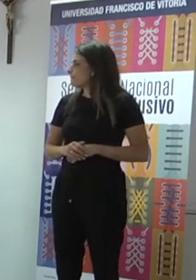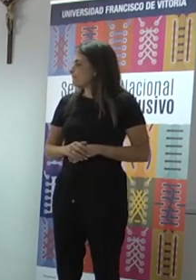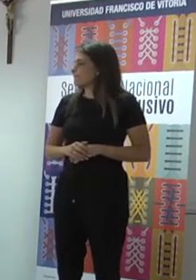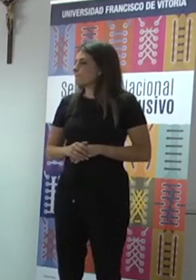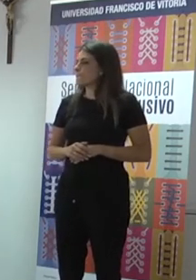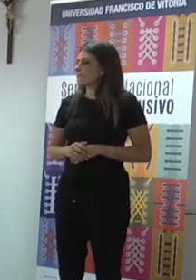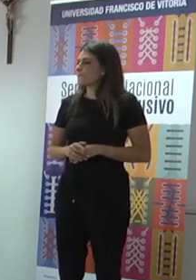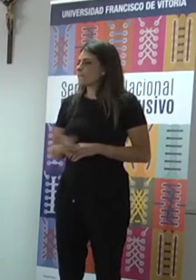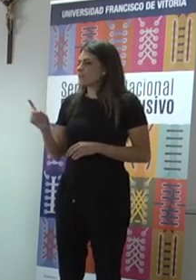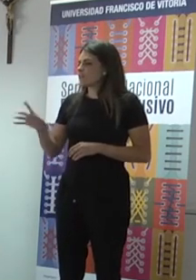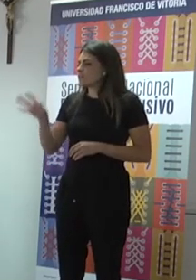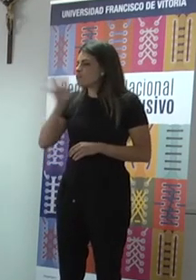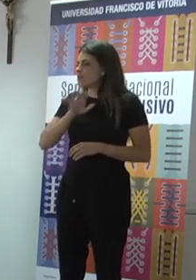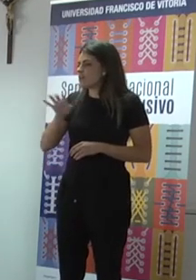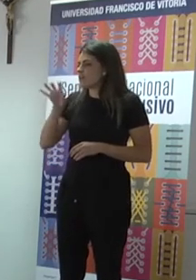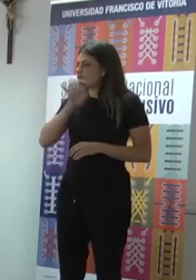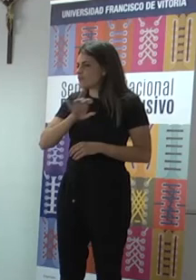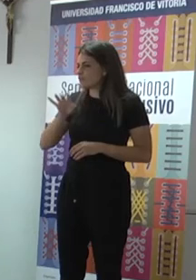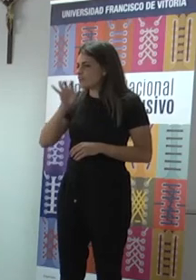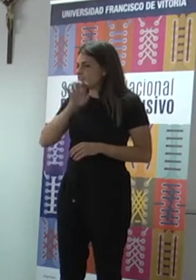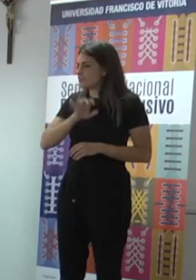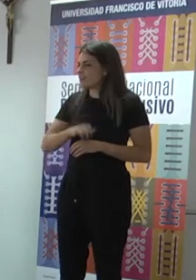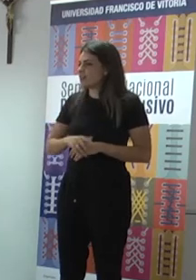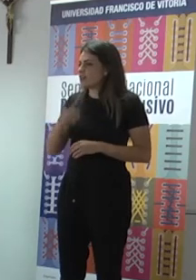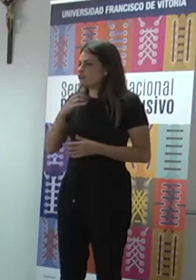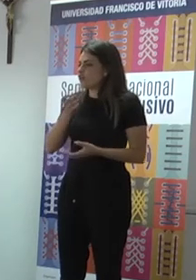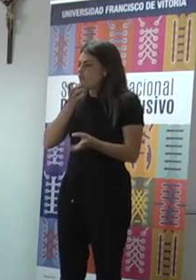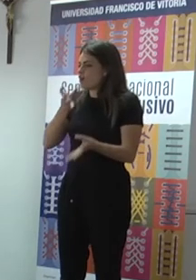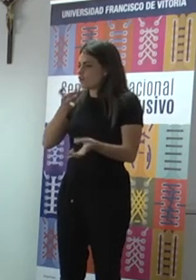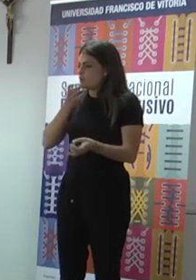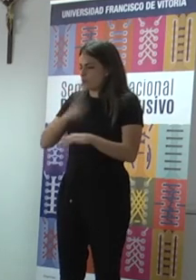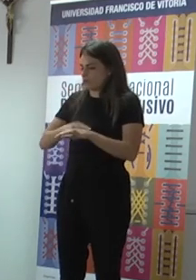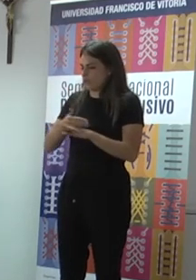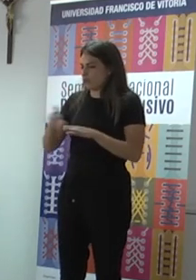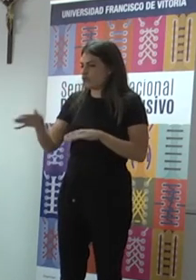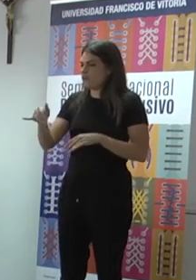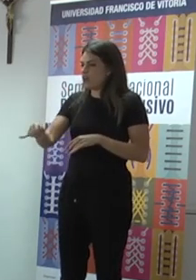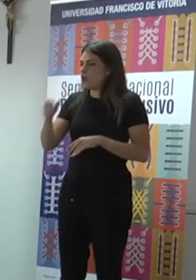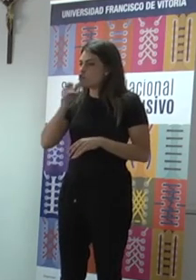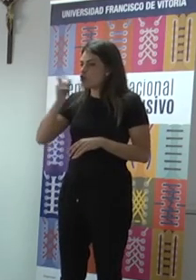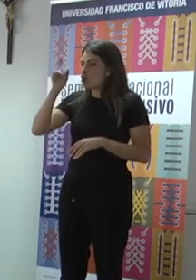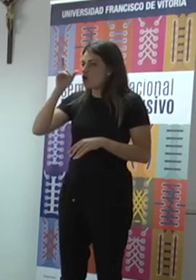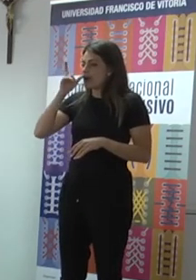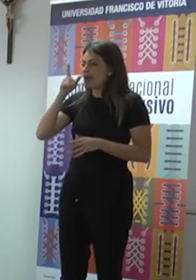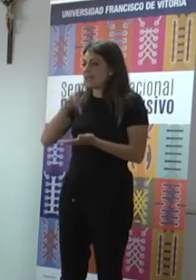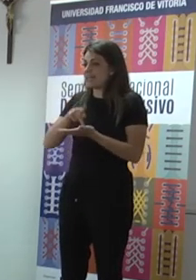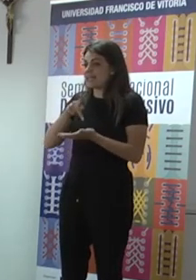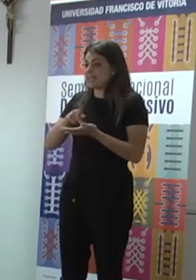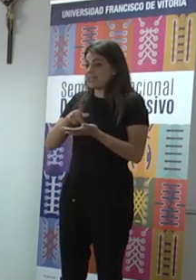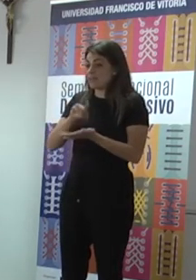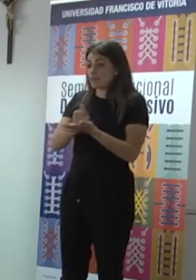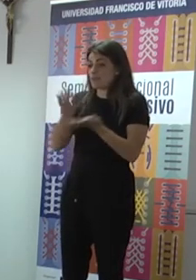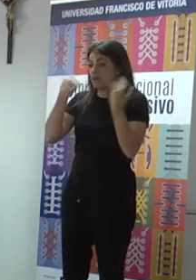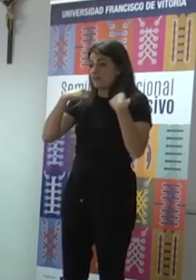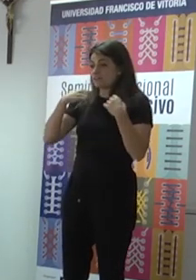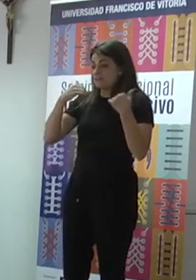Esto es una anécdota curiosa aquí, ya que tengo un poquito de tiempo la voy a poder contar. Yo no sabía que había pruebas físicas de INEF, sinceramente, no tenía